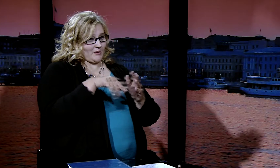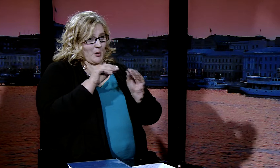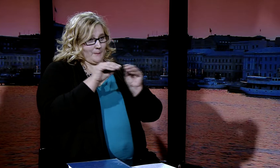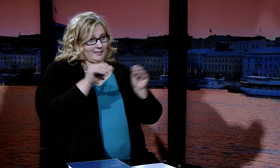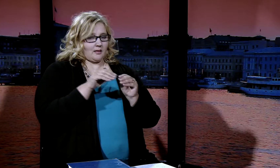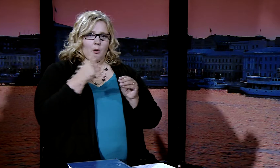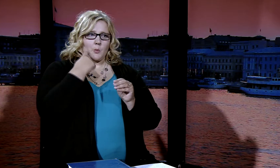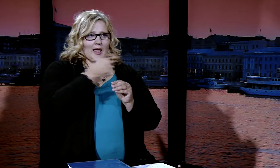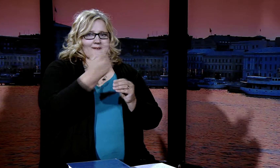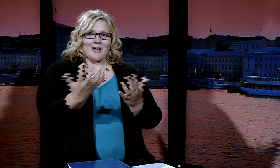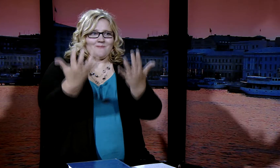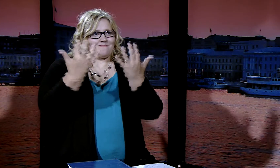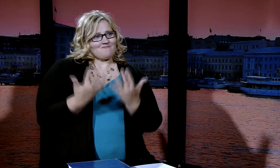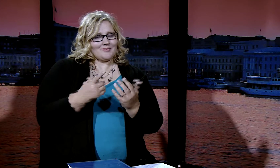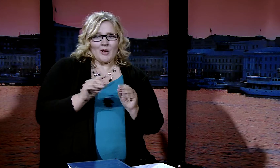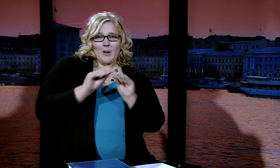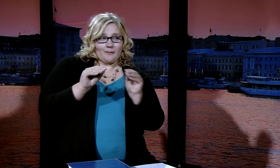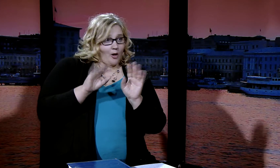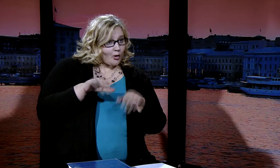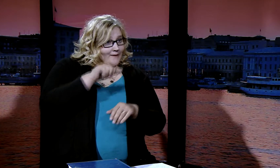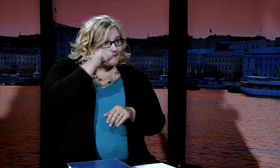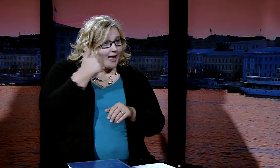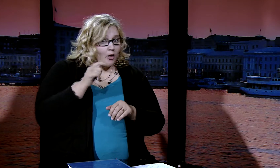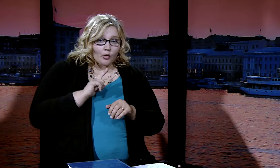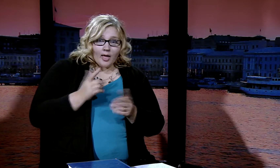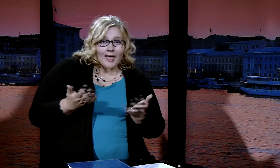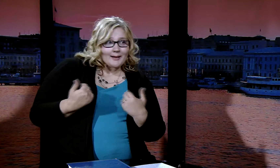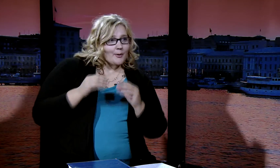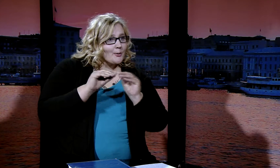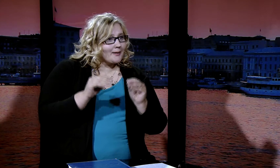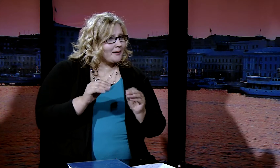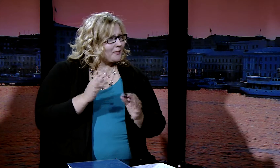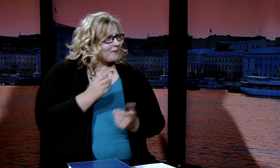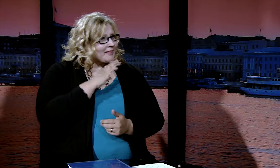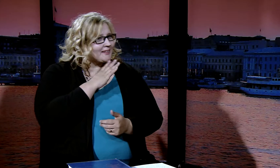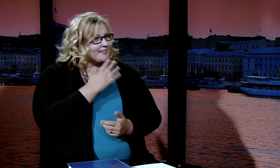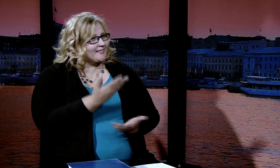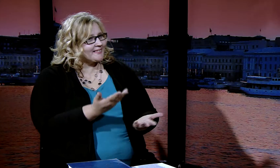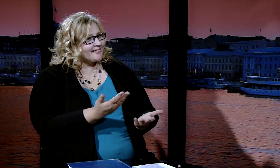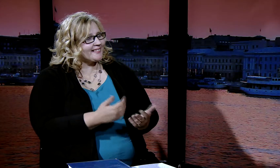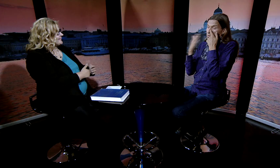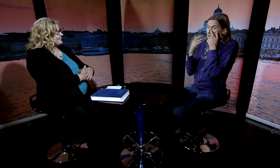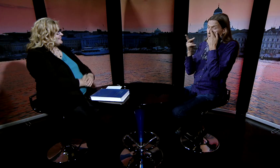Olet paljon opettanut viittomakieltä kuuleville. Millaisiin haasteisiin olet opetustyössäsi törmännyt?